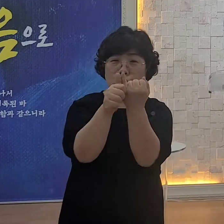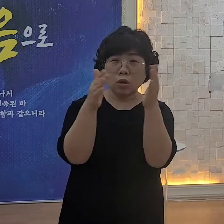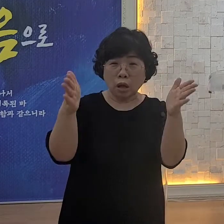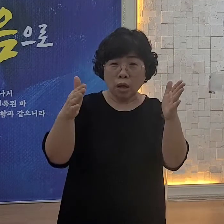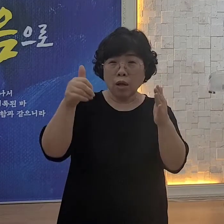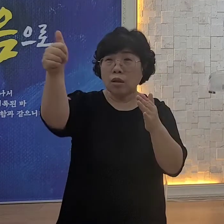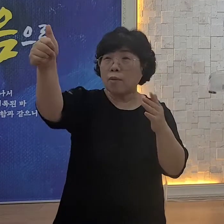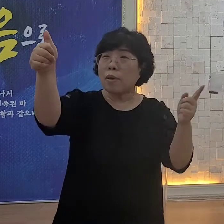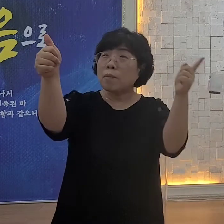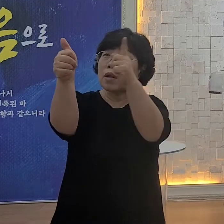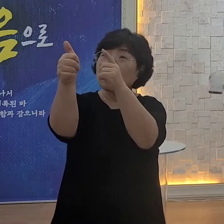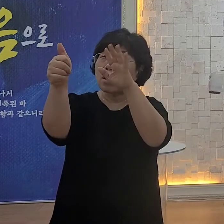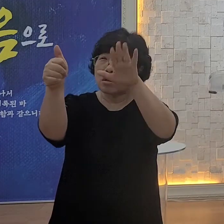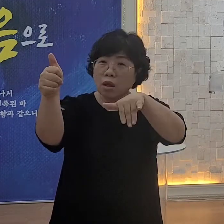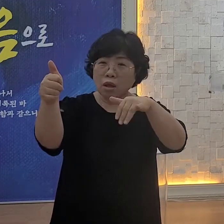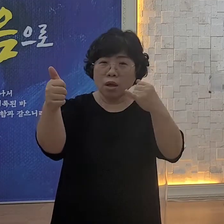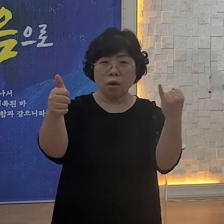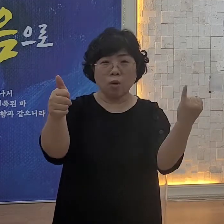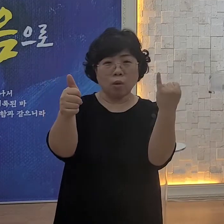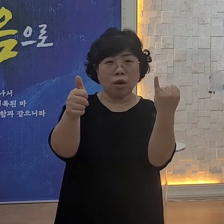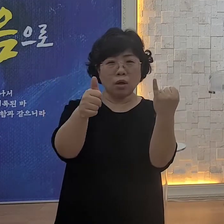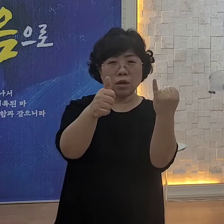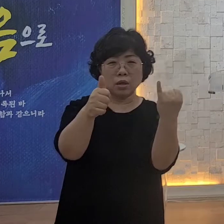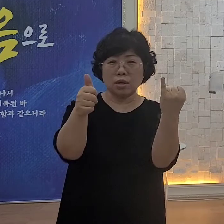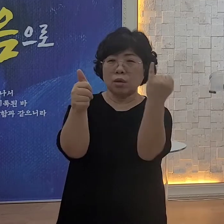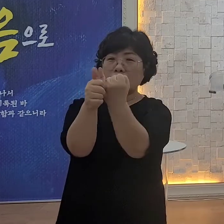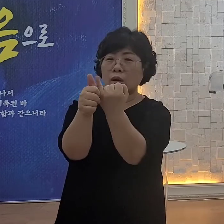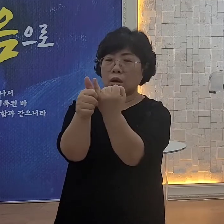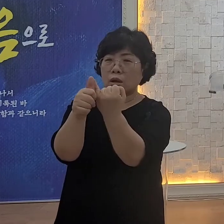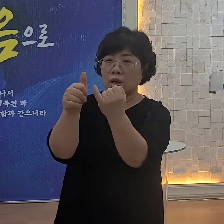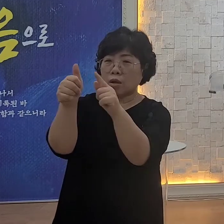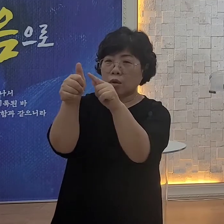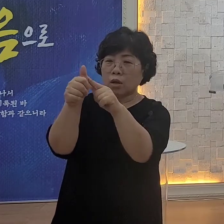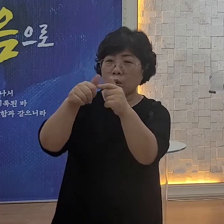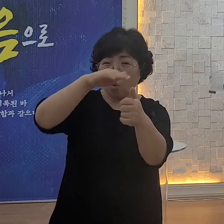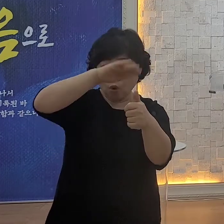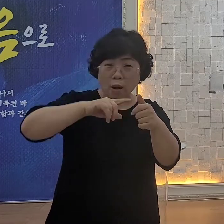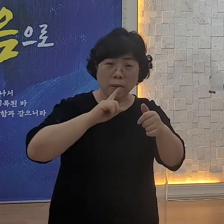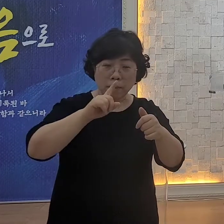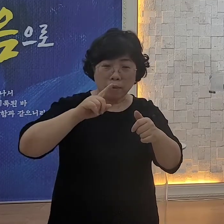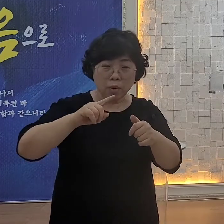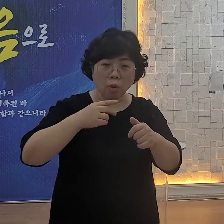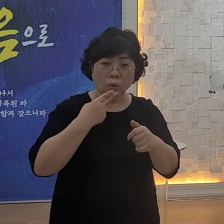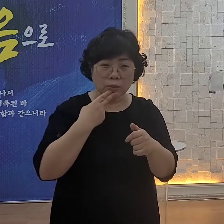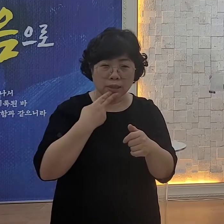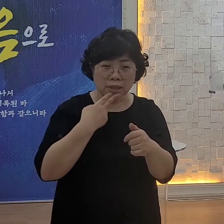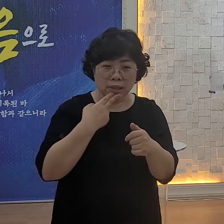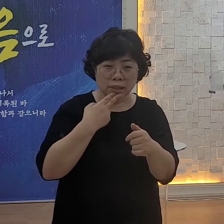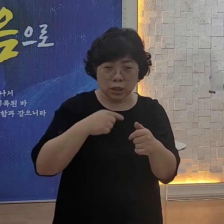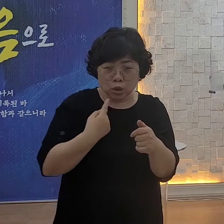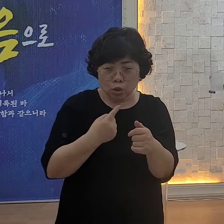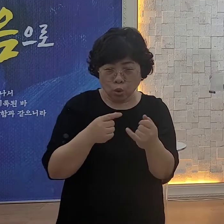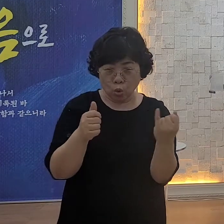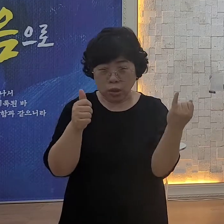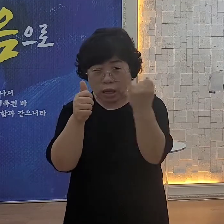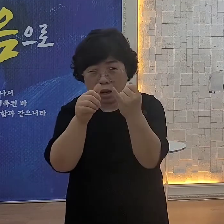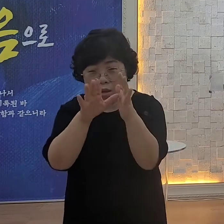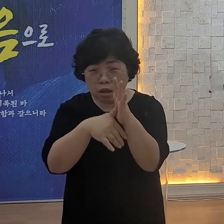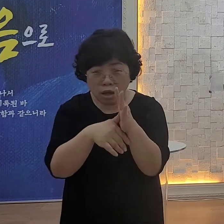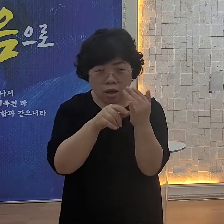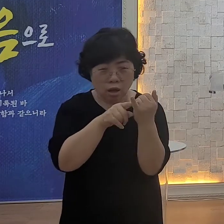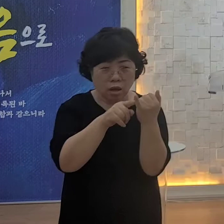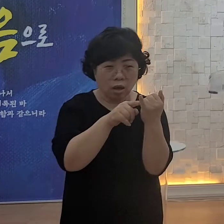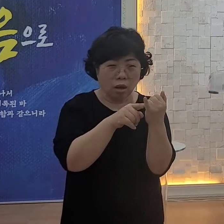왕후. 왕비인데, 아니, 즉, 왕비가 왕을 만나러 가는 건 아내가 남편 만나러 가는 거예요.